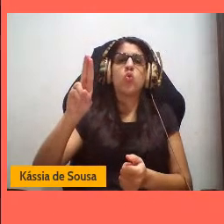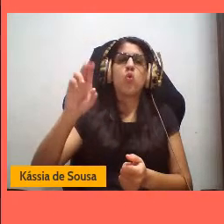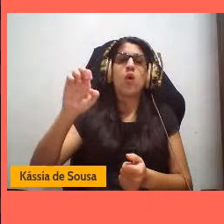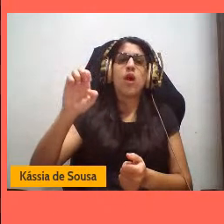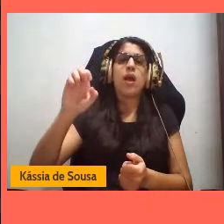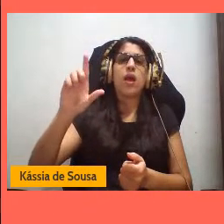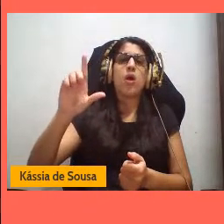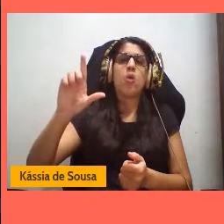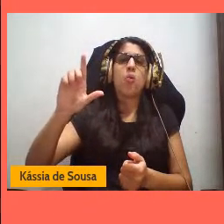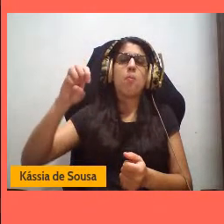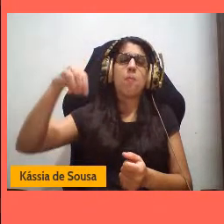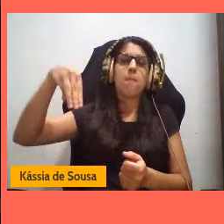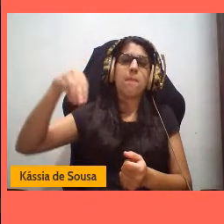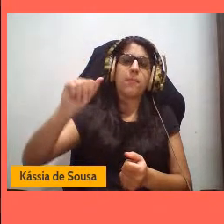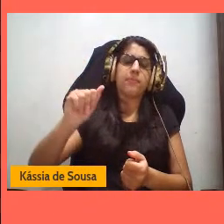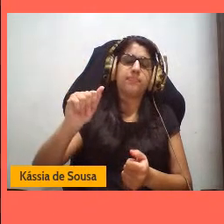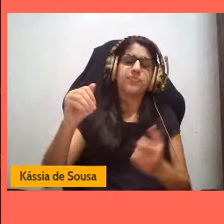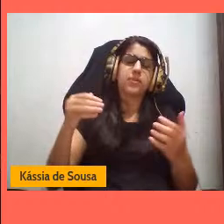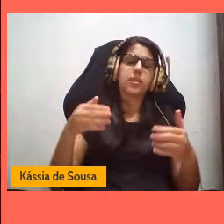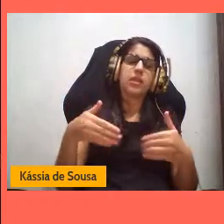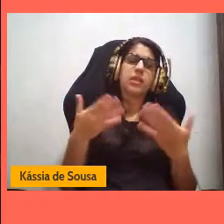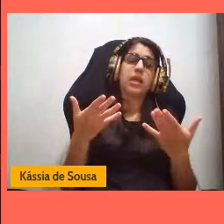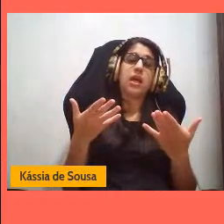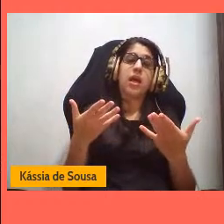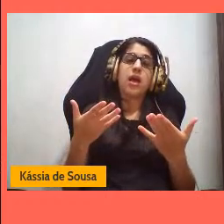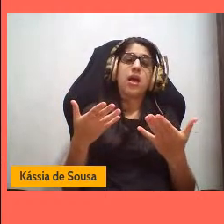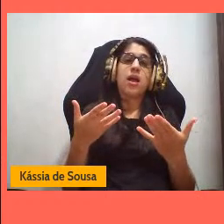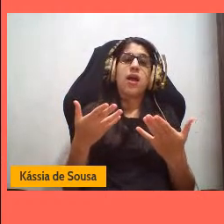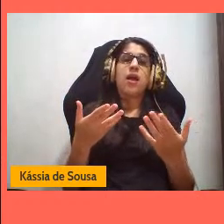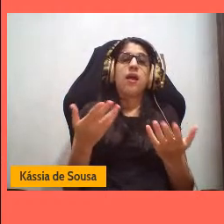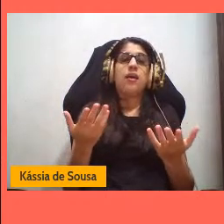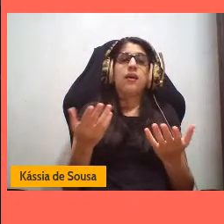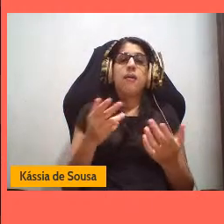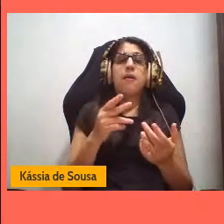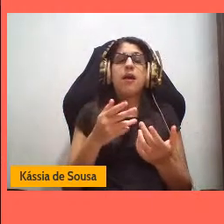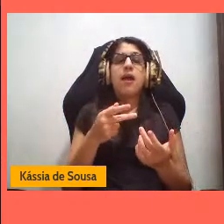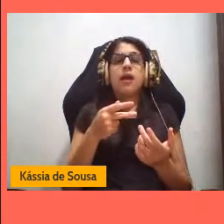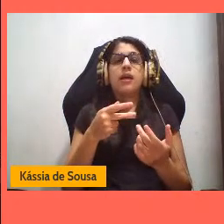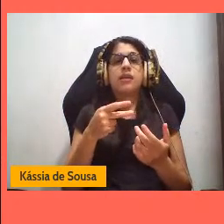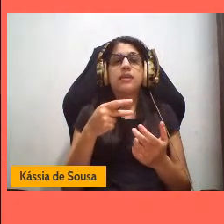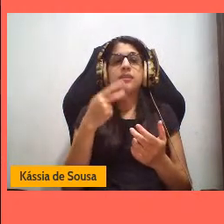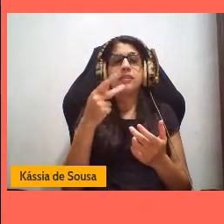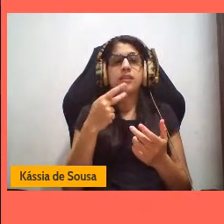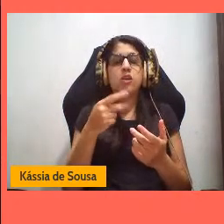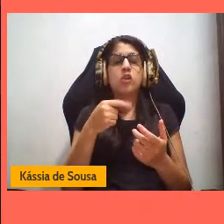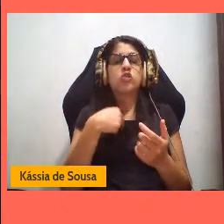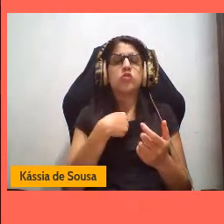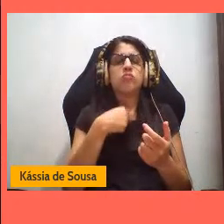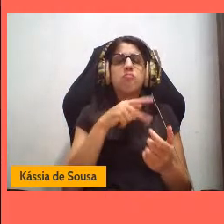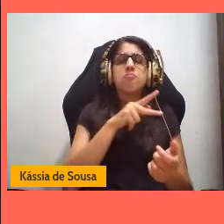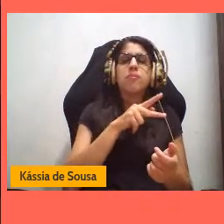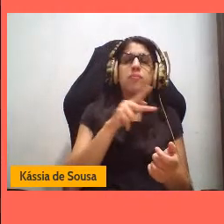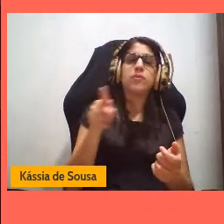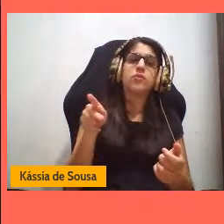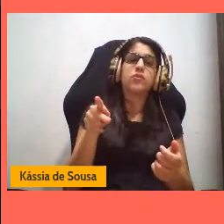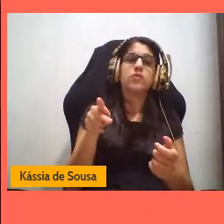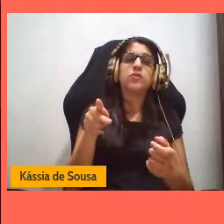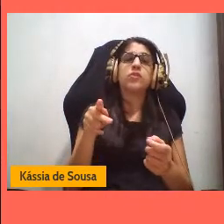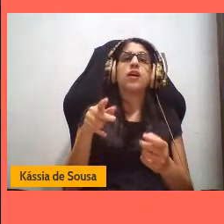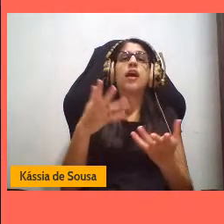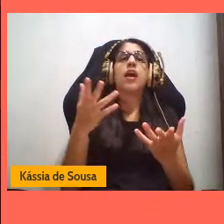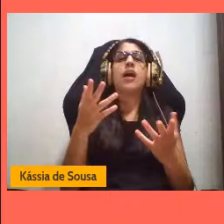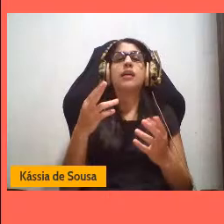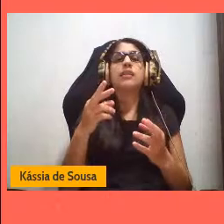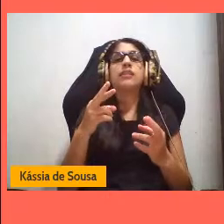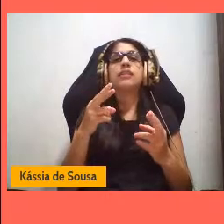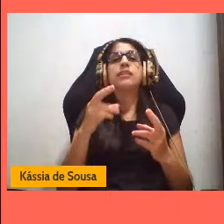Então, só dar uma palavrinha, sou professora no Departamento de Ciências das Religiões,